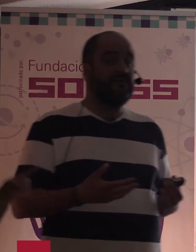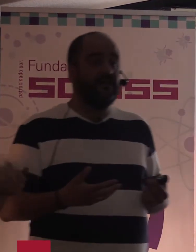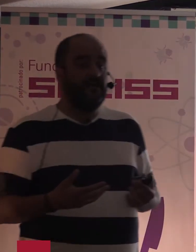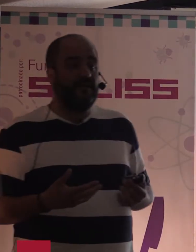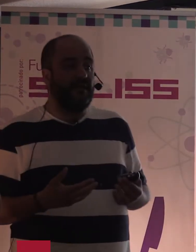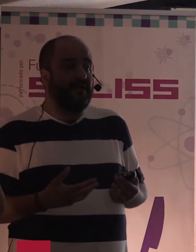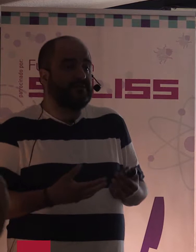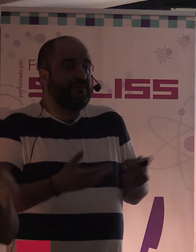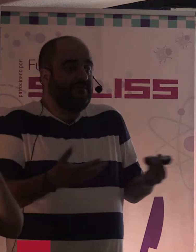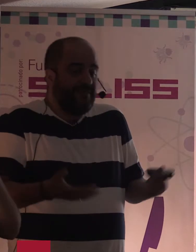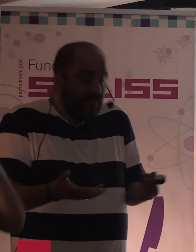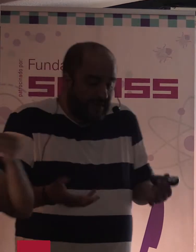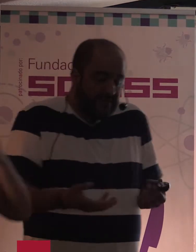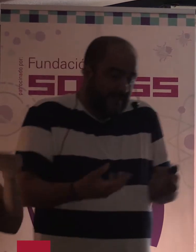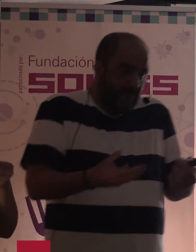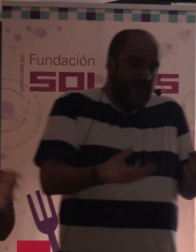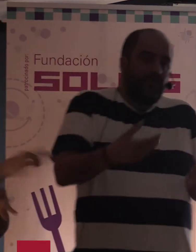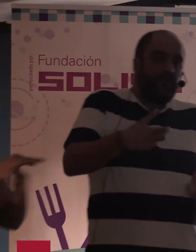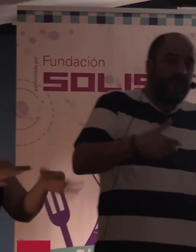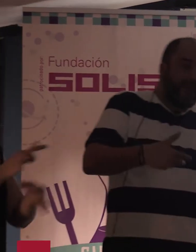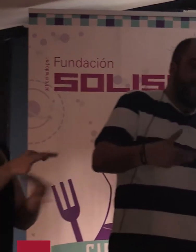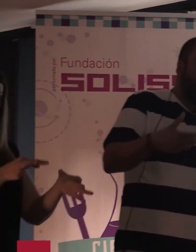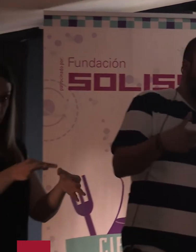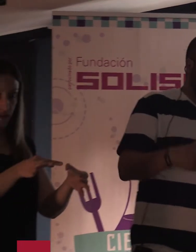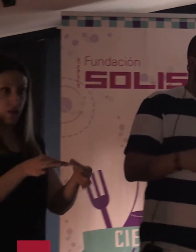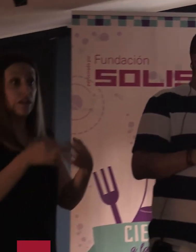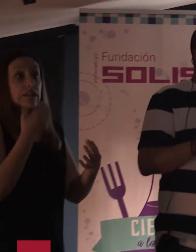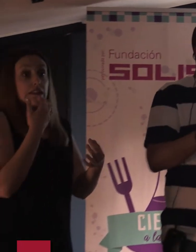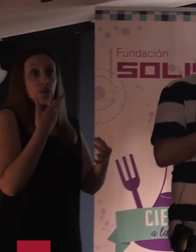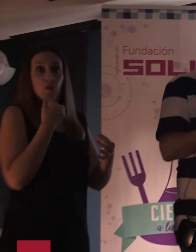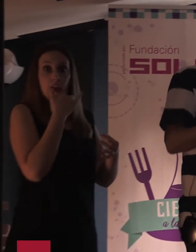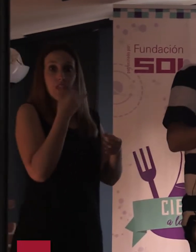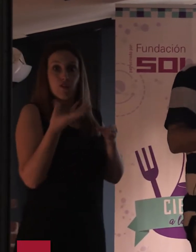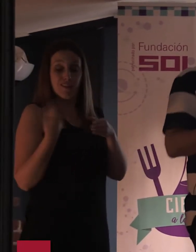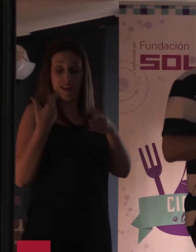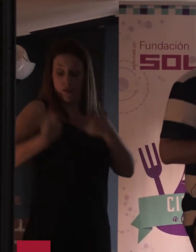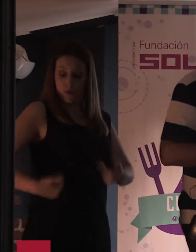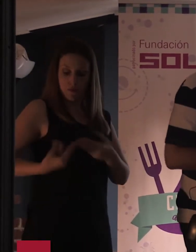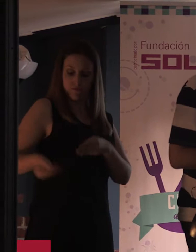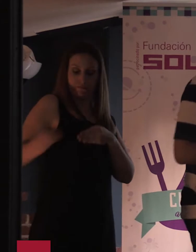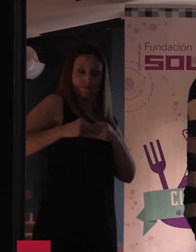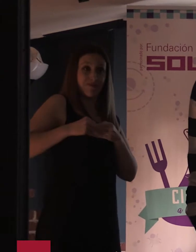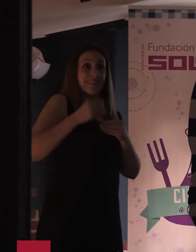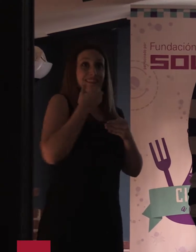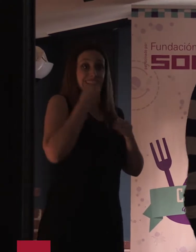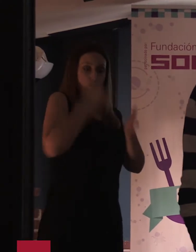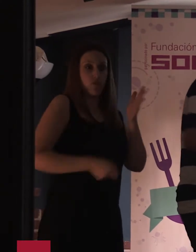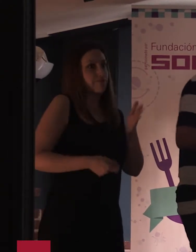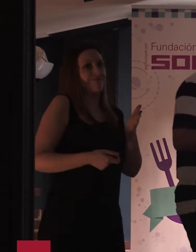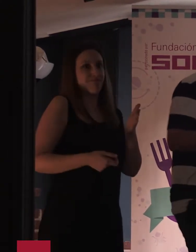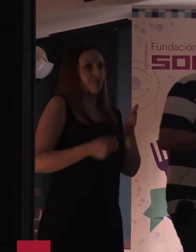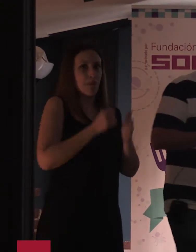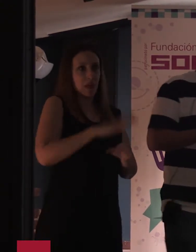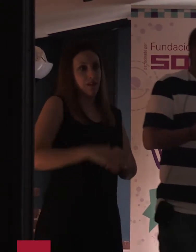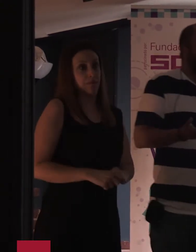flexibles. A las células y en particular a lo que uno implanta en el cuerpo, las cosas rígidas le sientan mal. Entonces, este es el tipo de